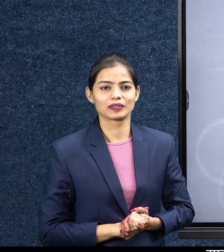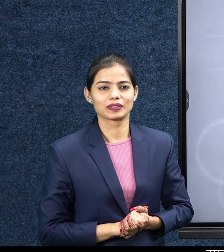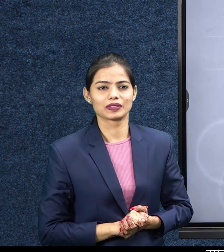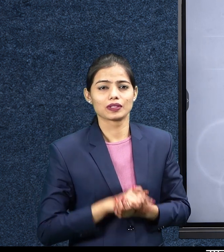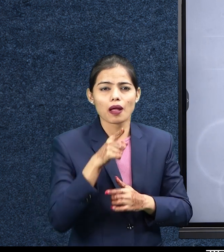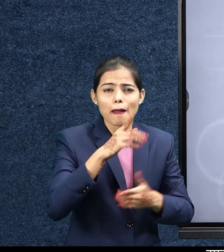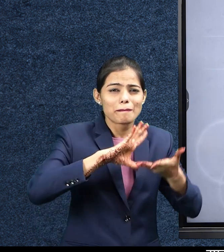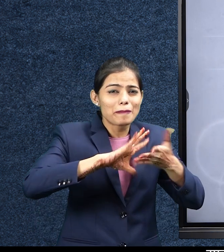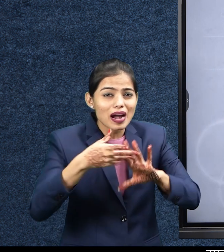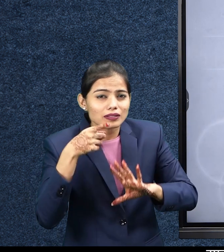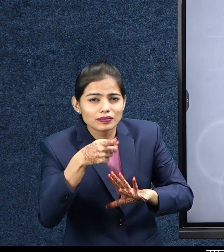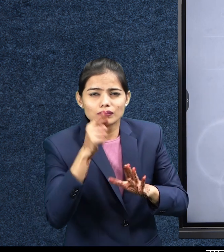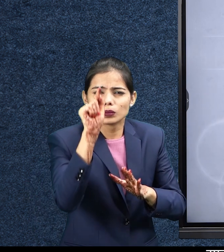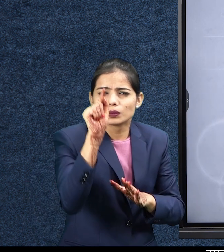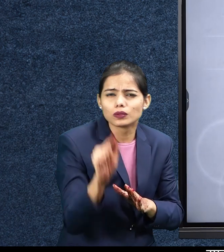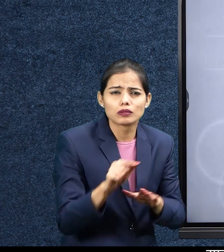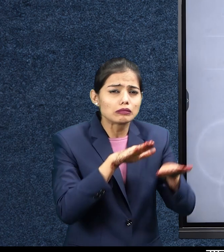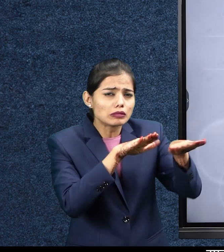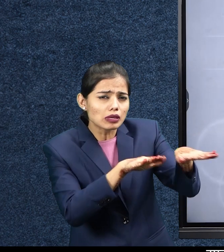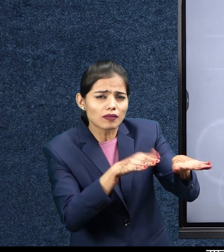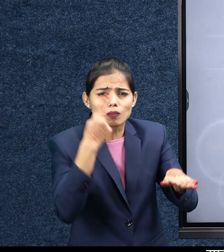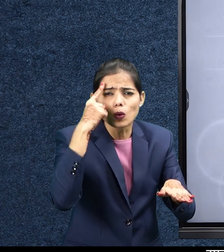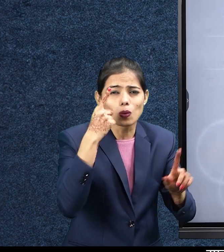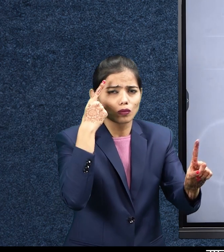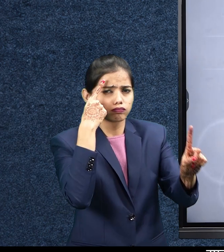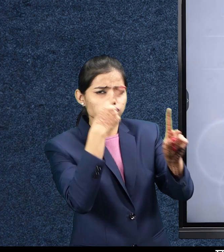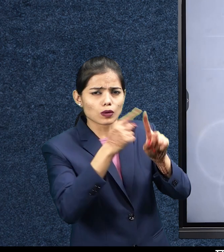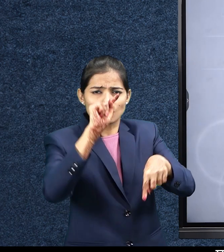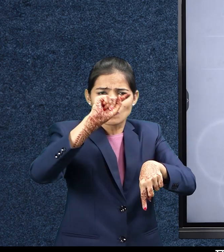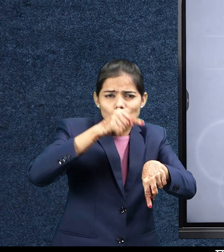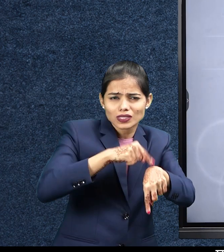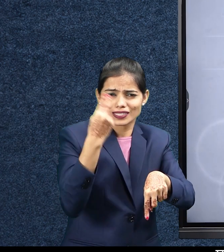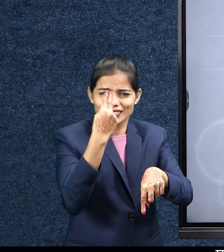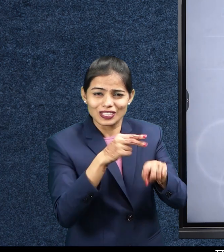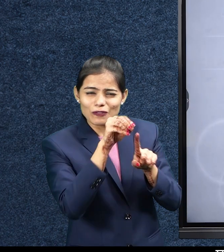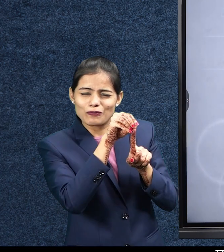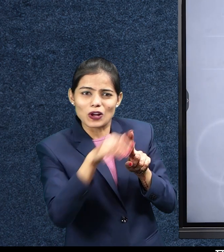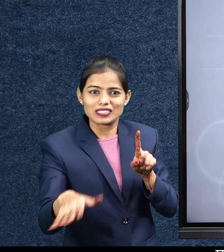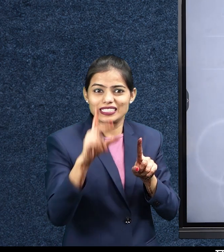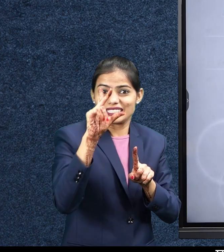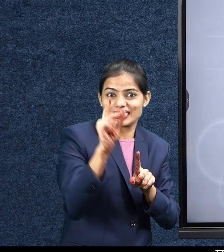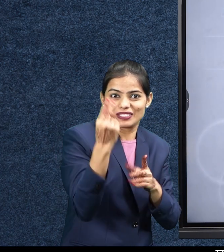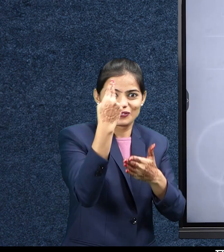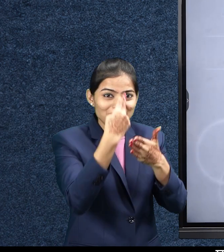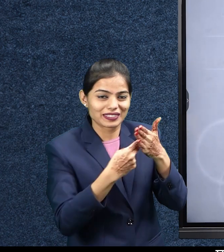यामुळे इव्हेंट्स अवलंबून असतात कारण पहिल्या ड्रॉचा परिणाम दुसऱ्या ड्रॉवर परिणाम करतो.